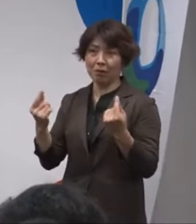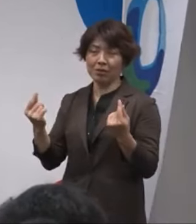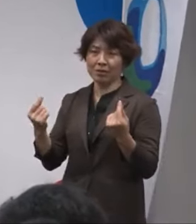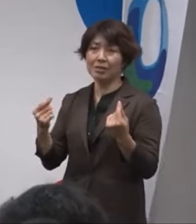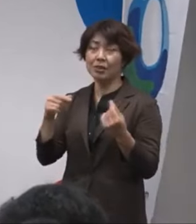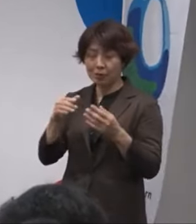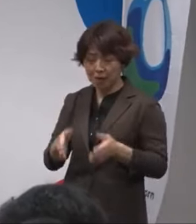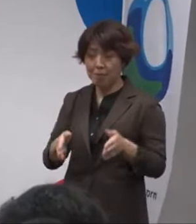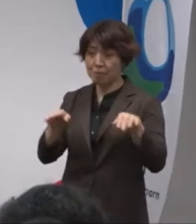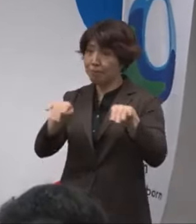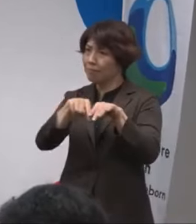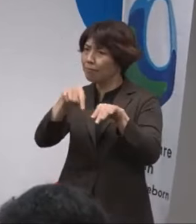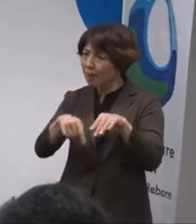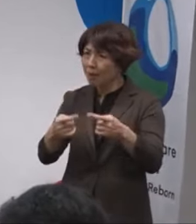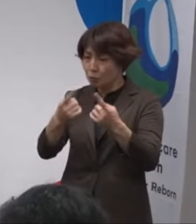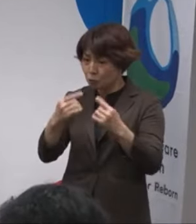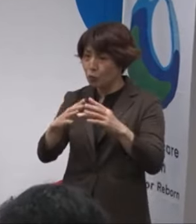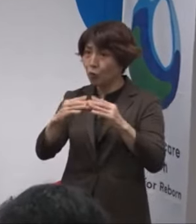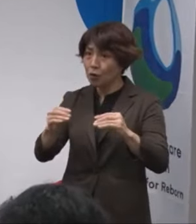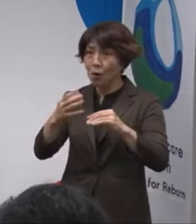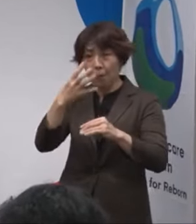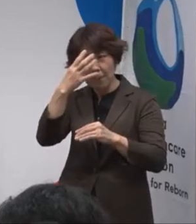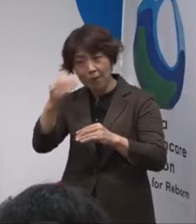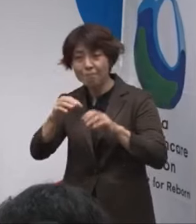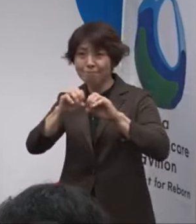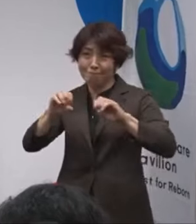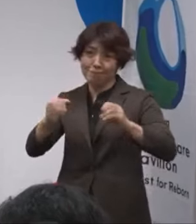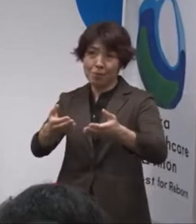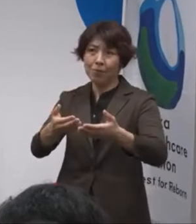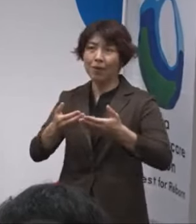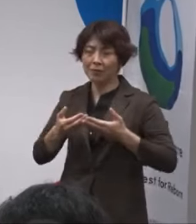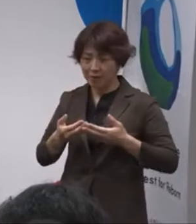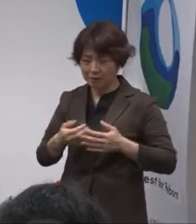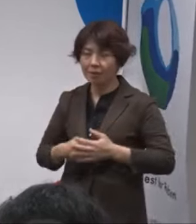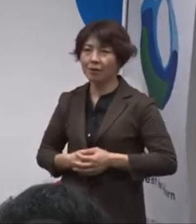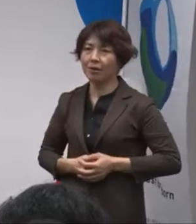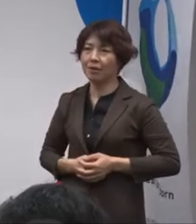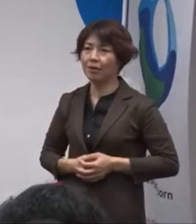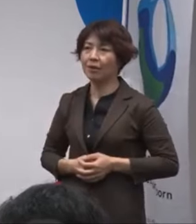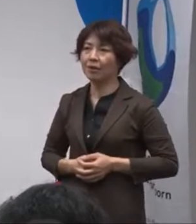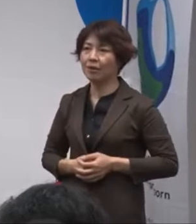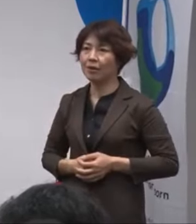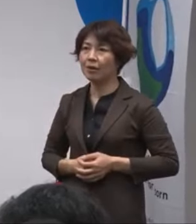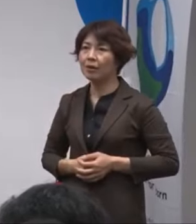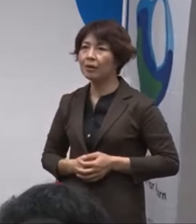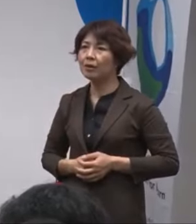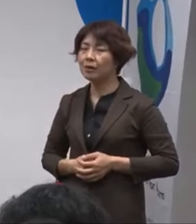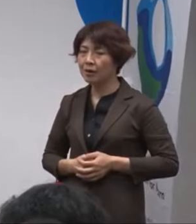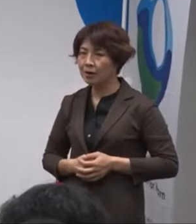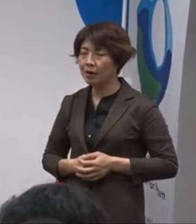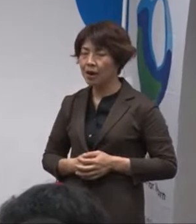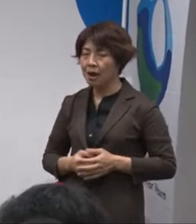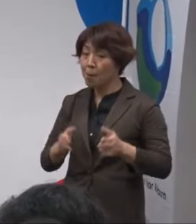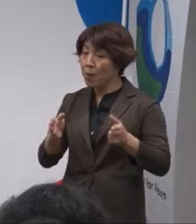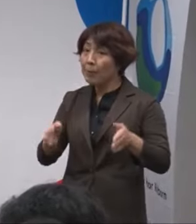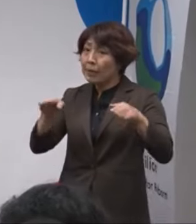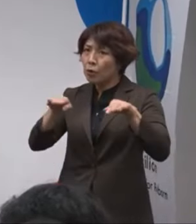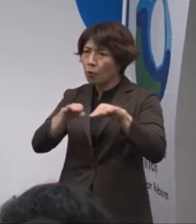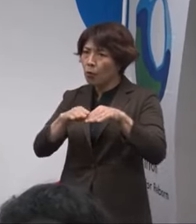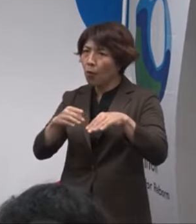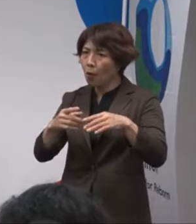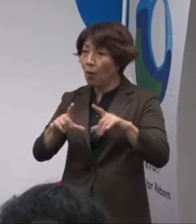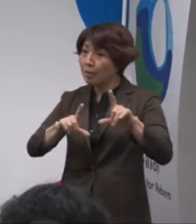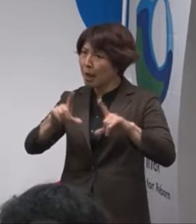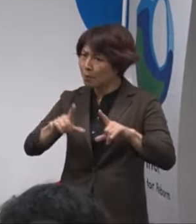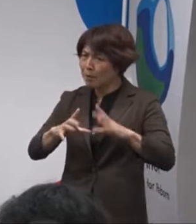ビリオンでその国の魅力を発展してもらって、一国でも多くのパビリオンのにこだわるというよりは、一国でも多くの国に